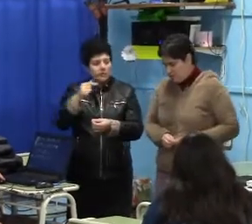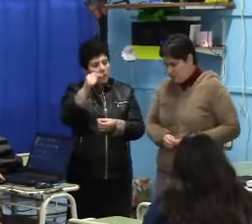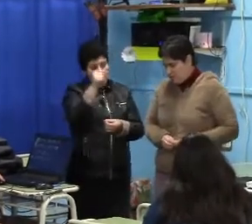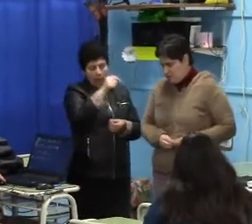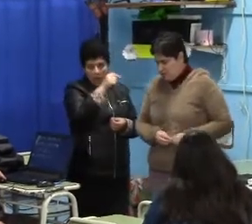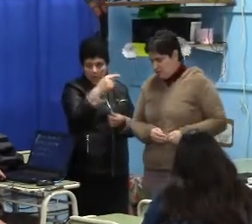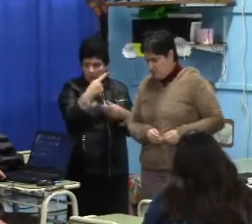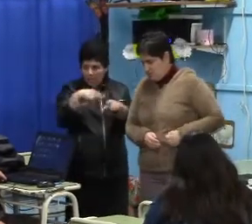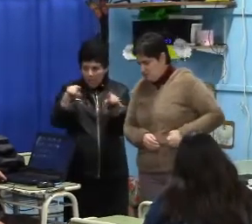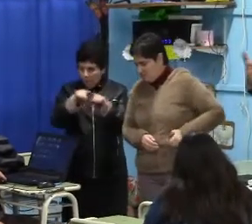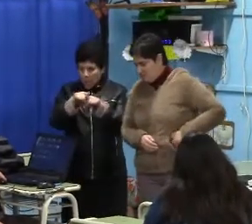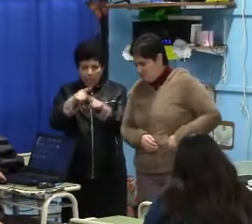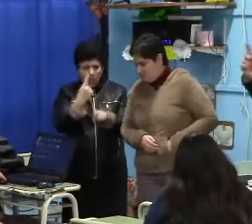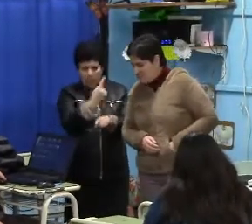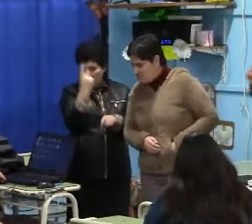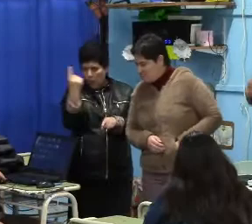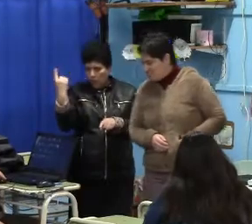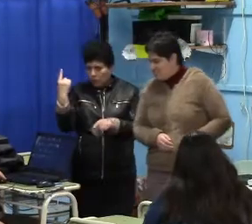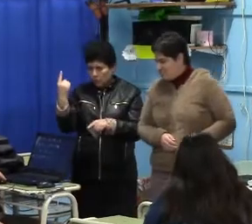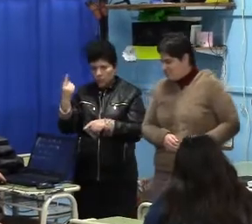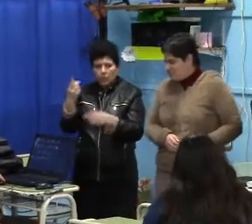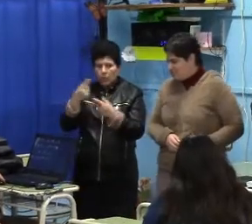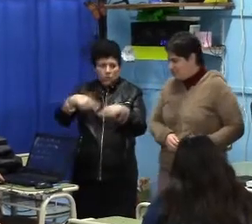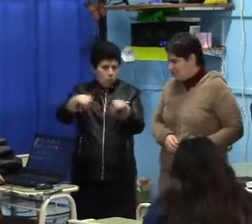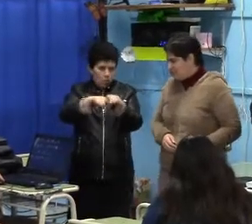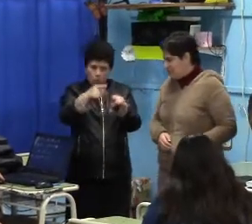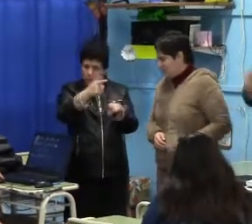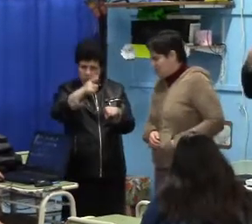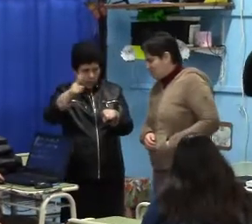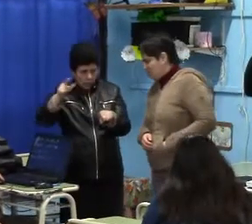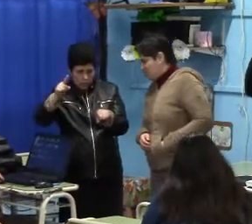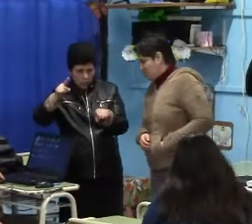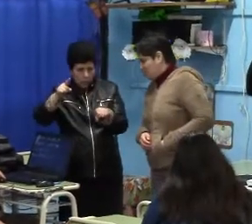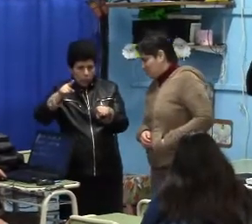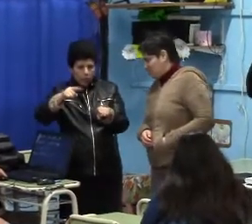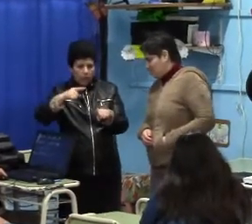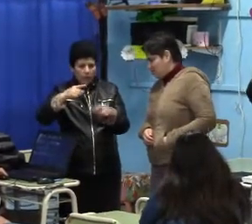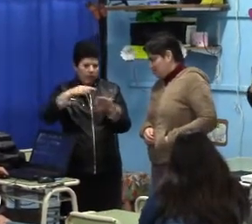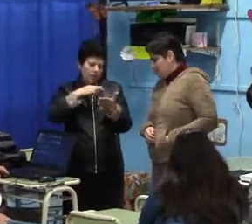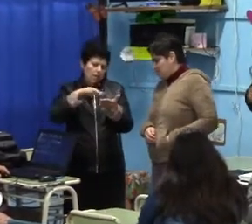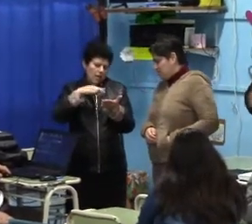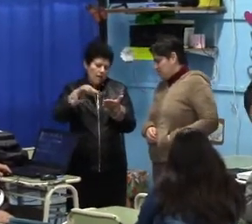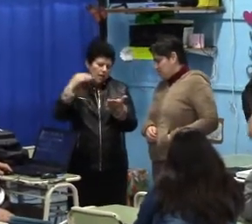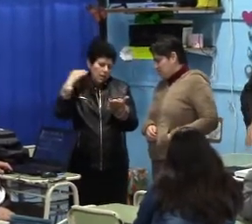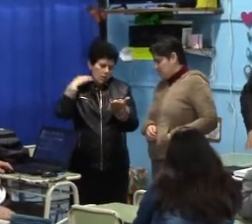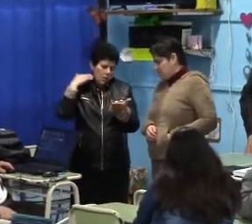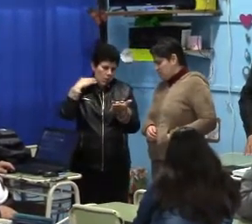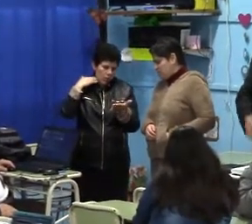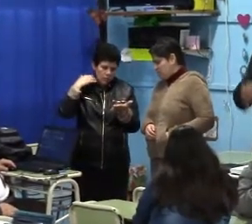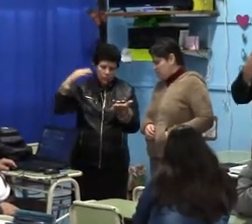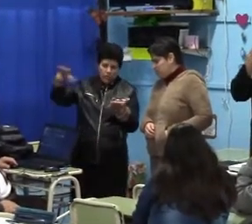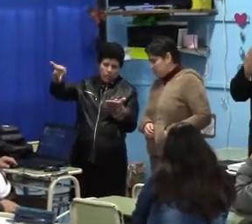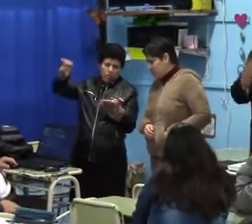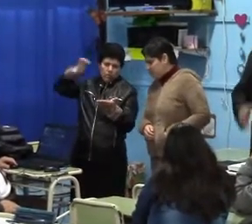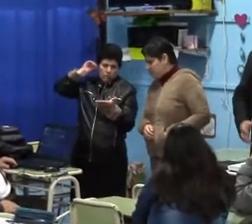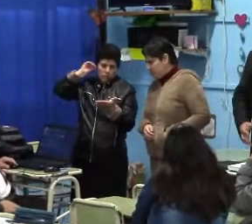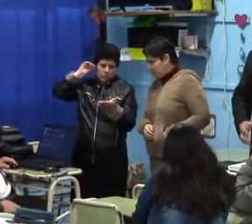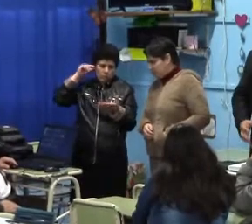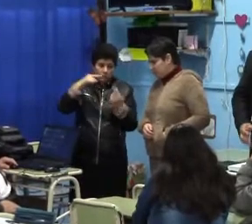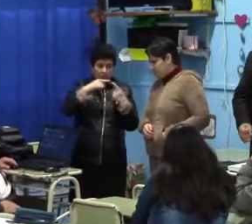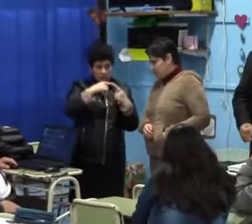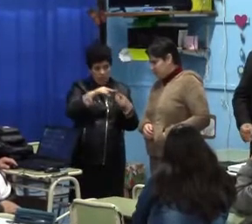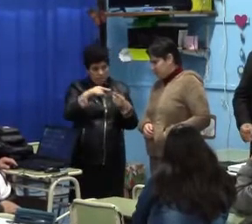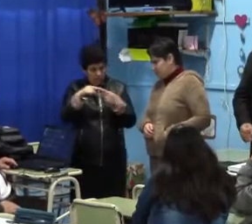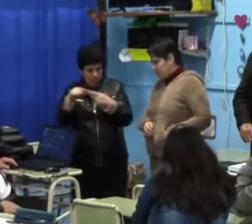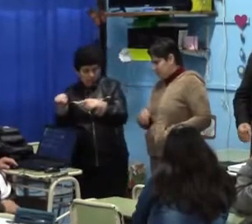nosotros. No es lo mismo leer un libro que escucharlo. O sea, es mucho más,